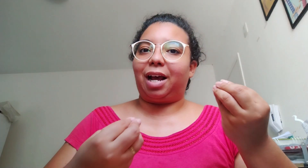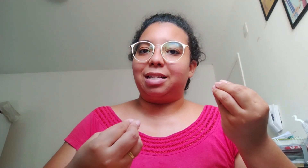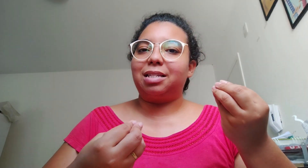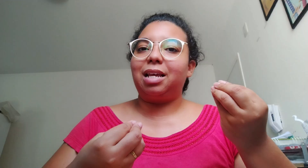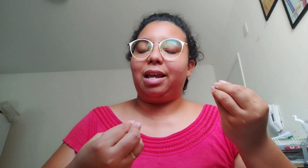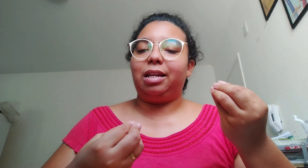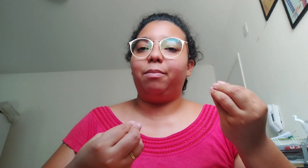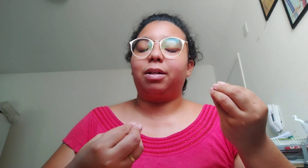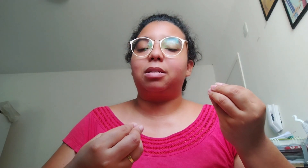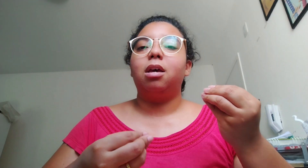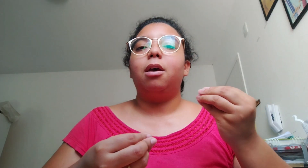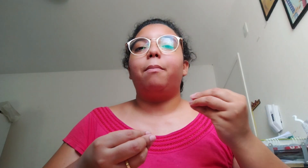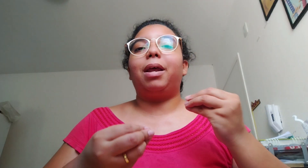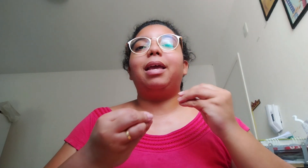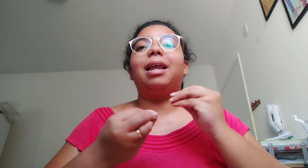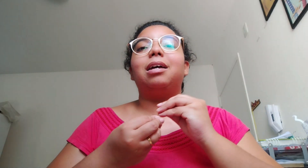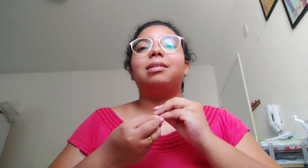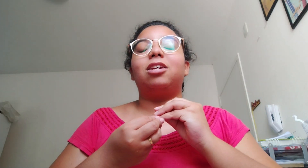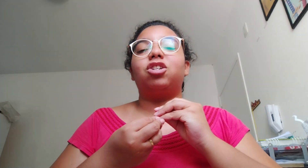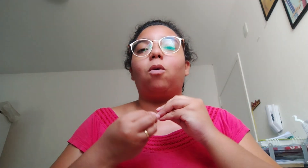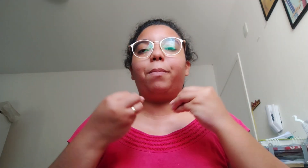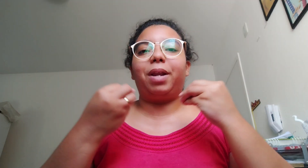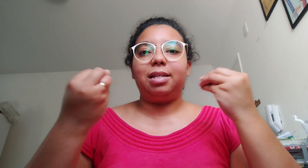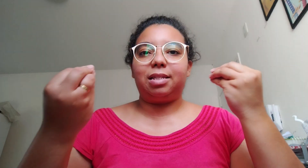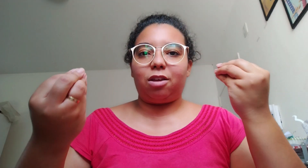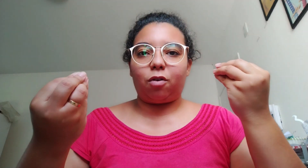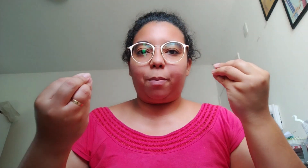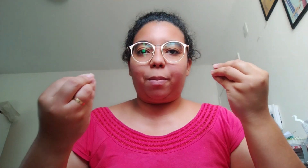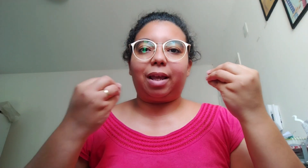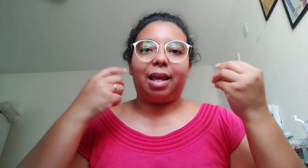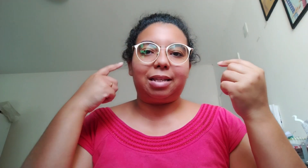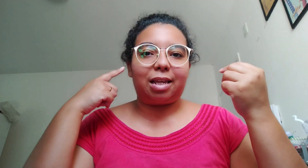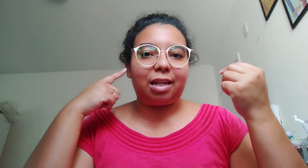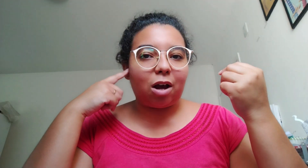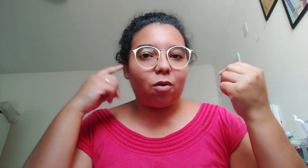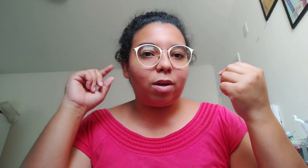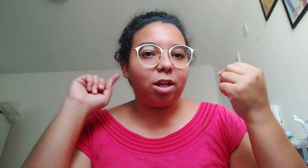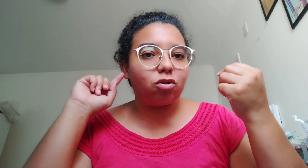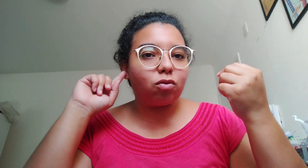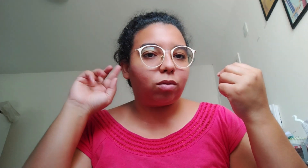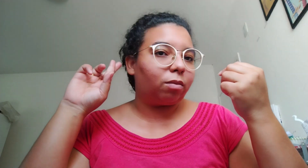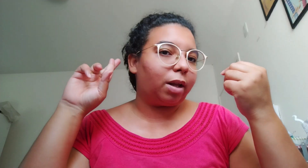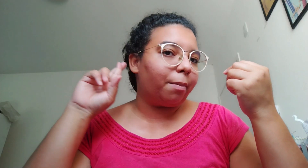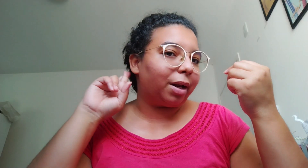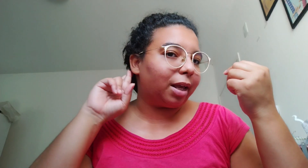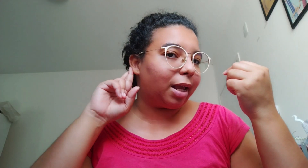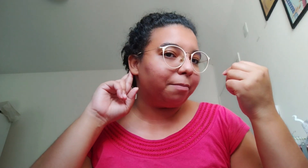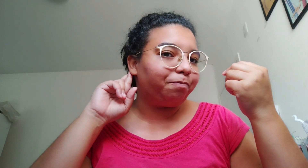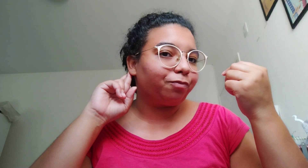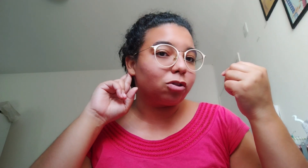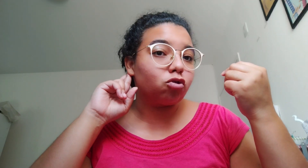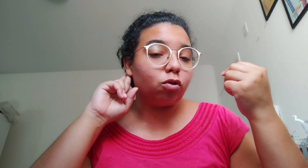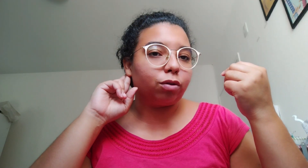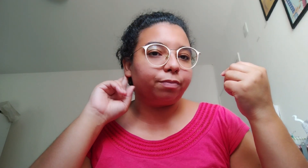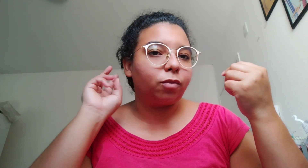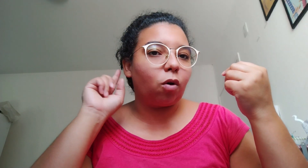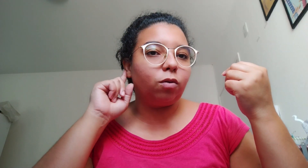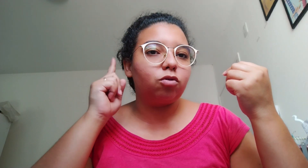frase em Libras, para que ela seja compreensível para aqueles que não escutam, né? Para quem é surdo ou